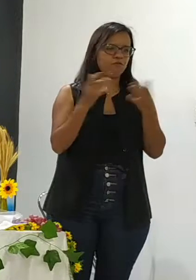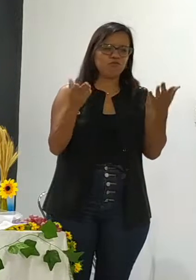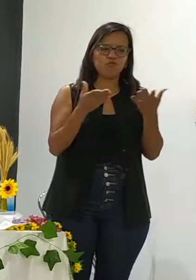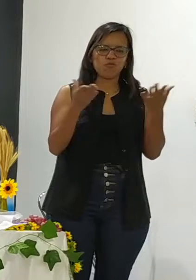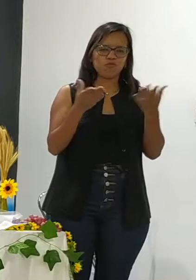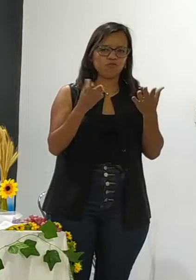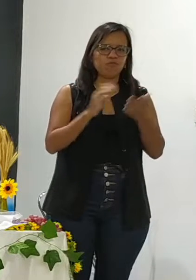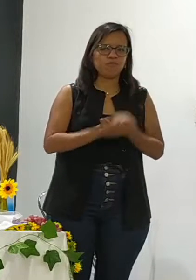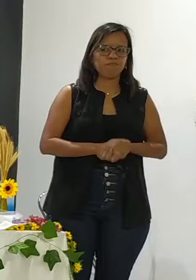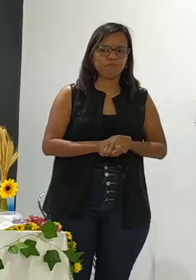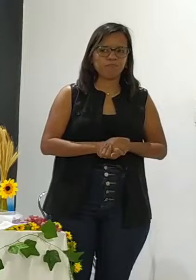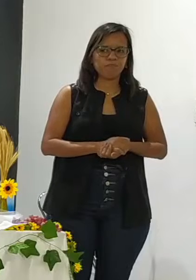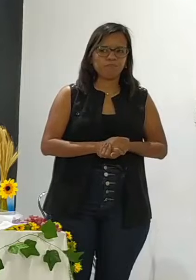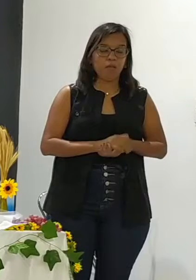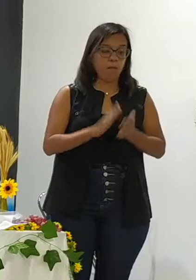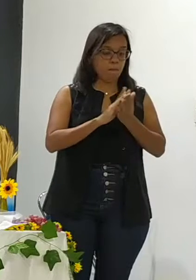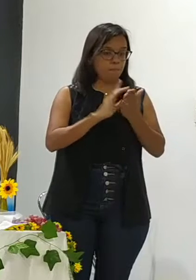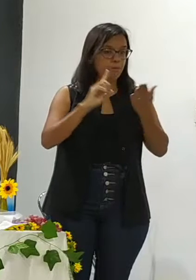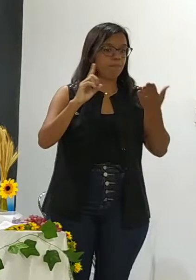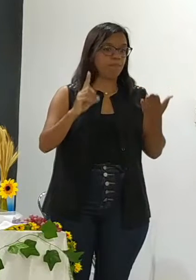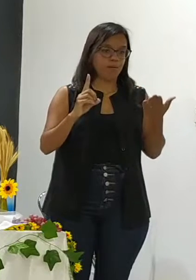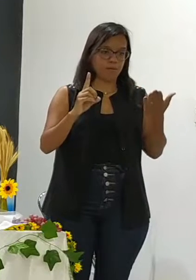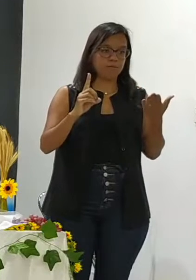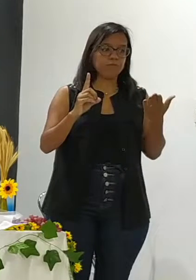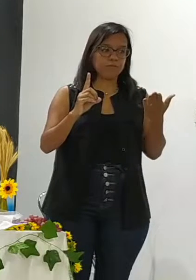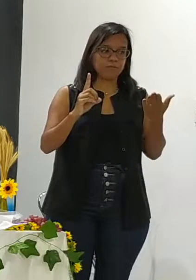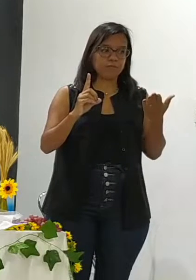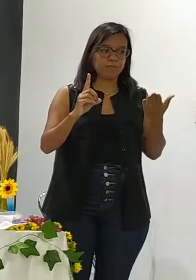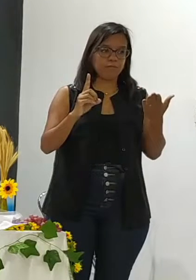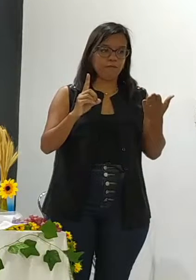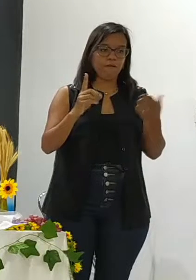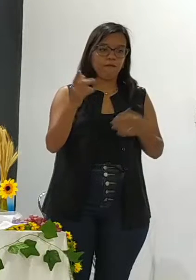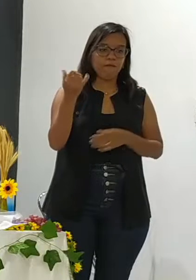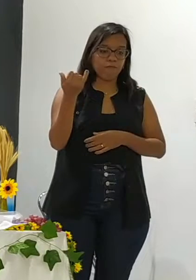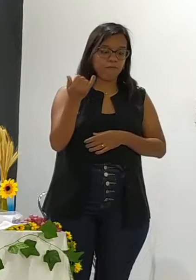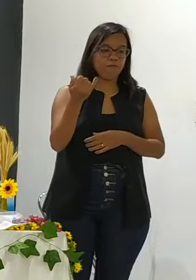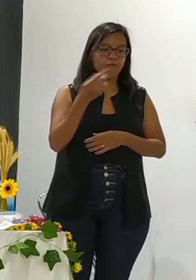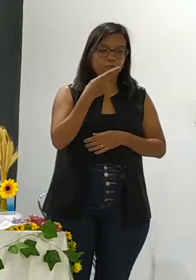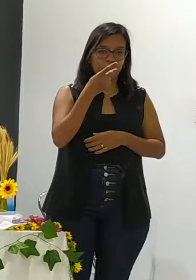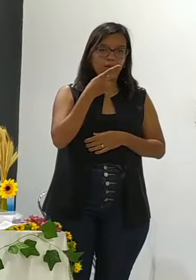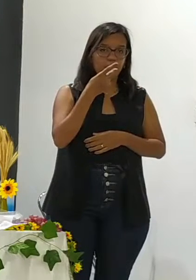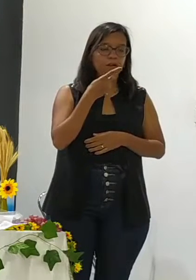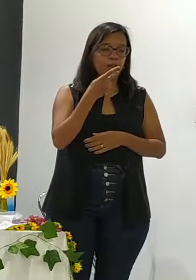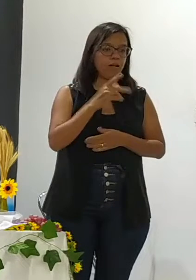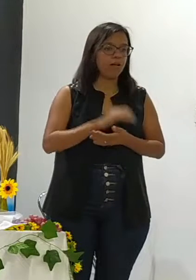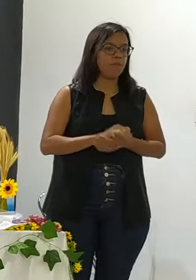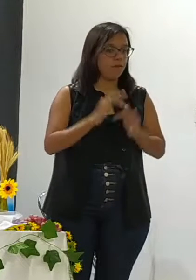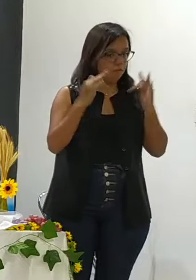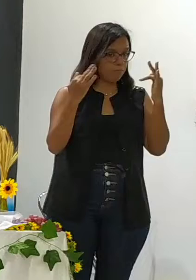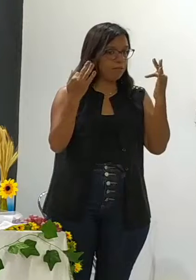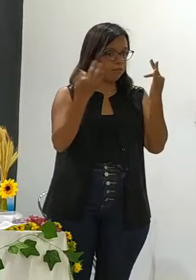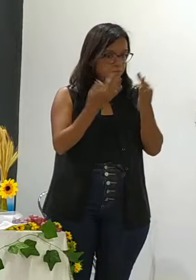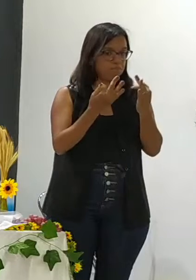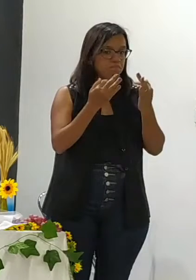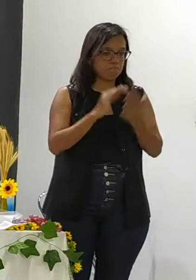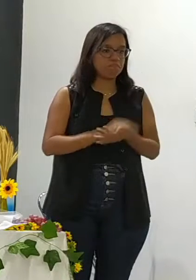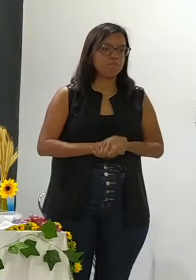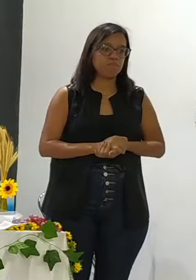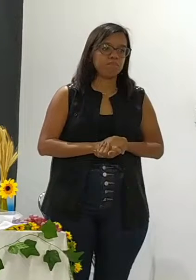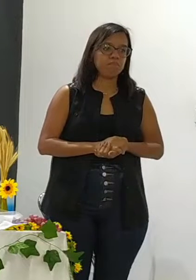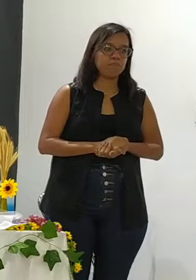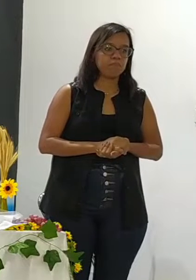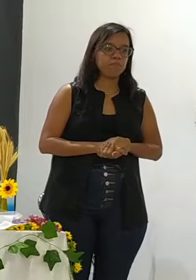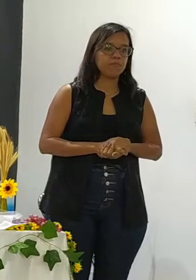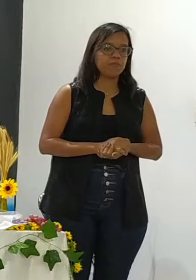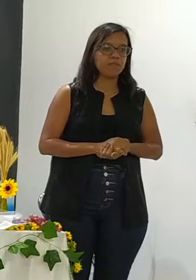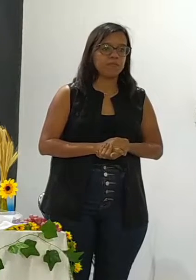hoje. Isso aqui é uma palavra, irmãos, que fala muito sobre, né? Fala sobre uma família, né? Fala sobre uma